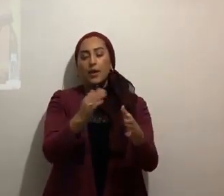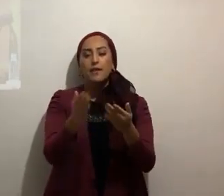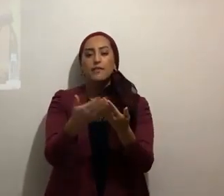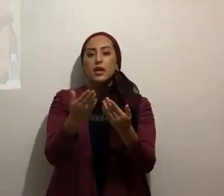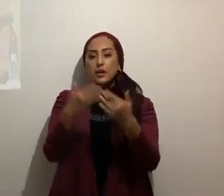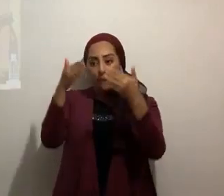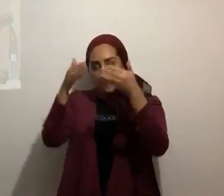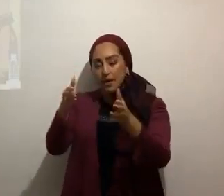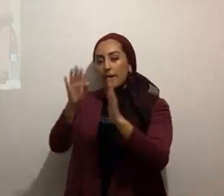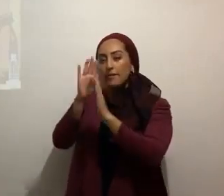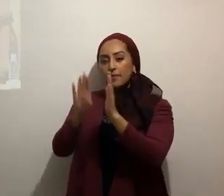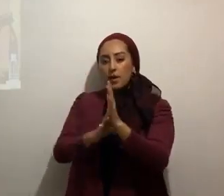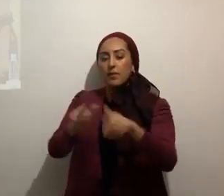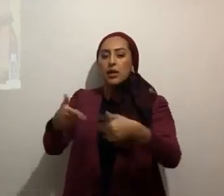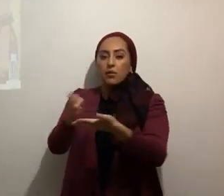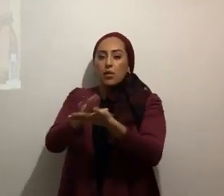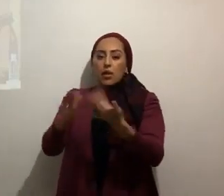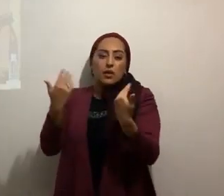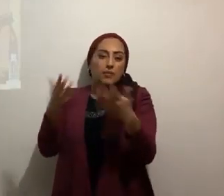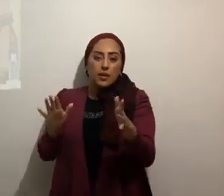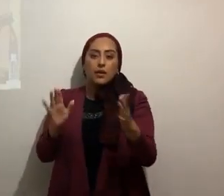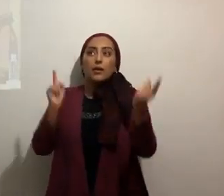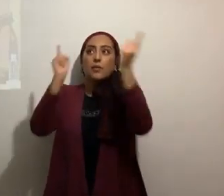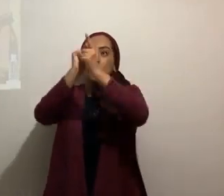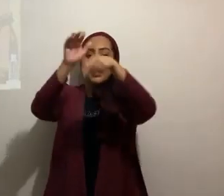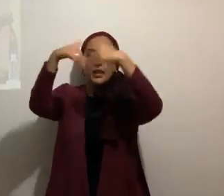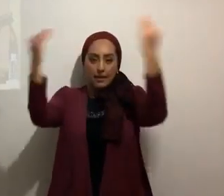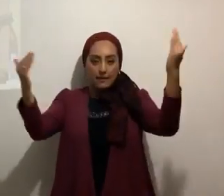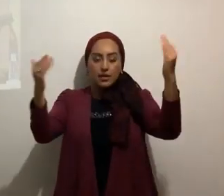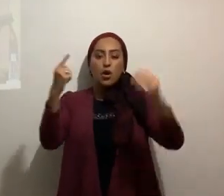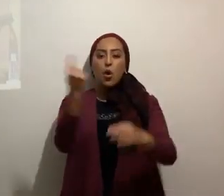cielo. Entonces, solo hay que